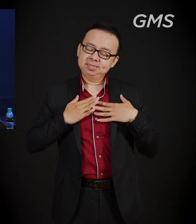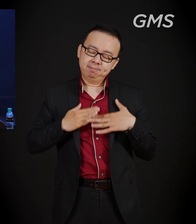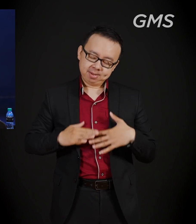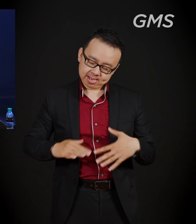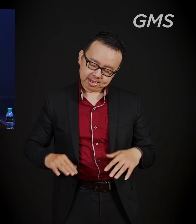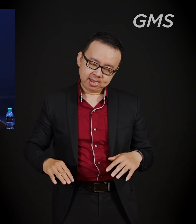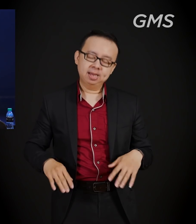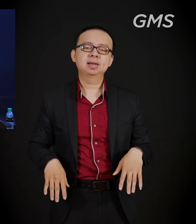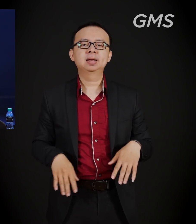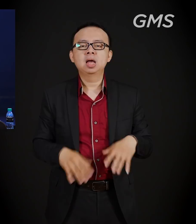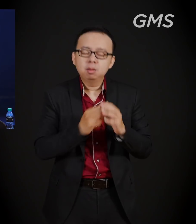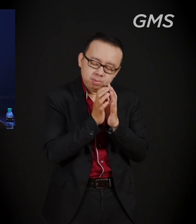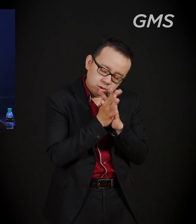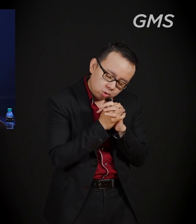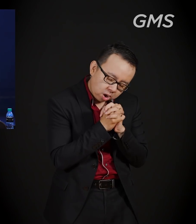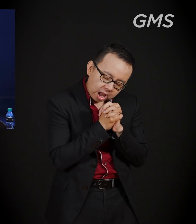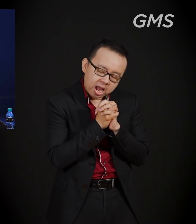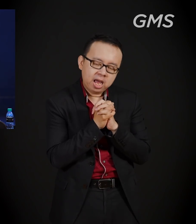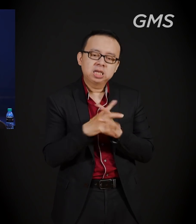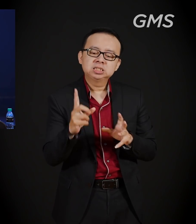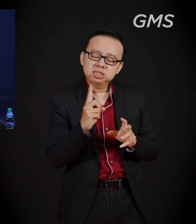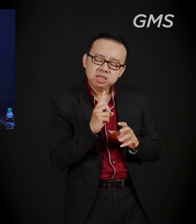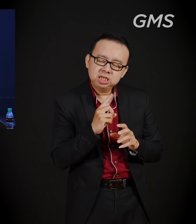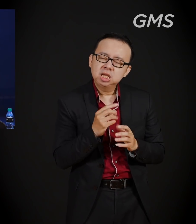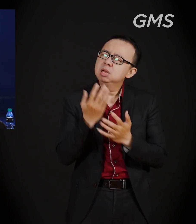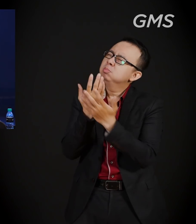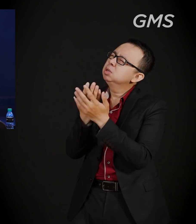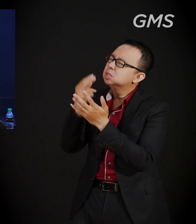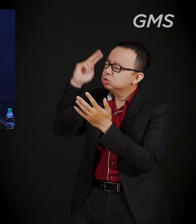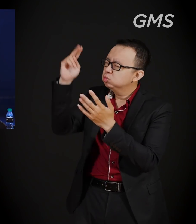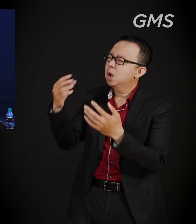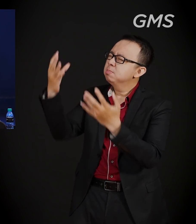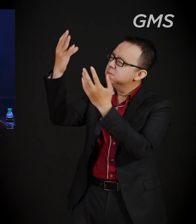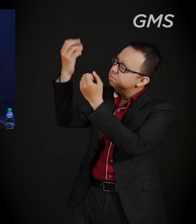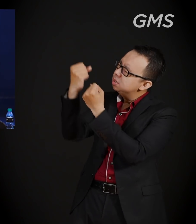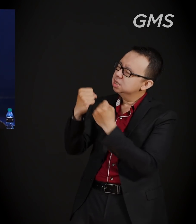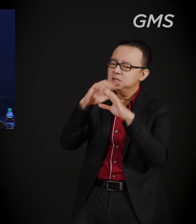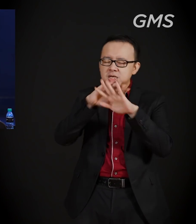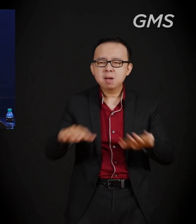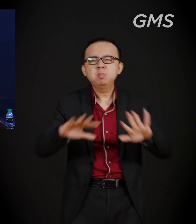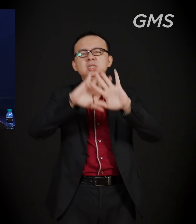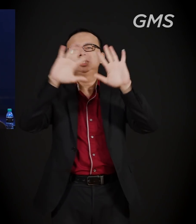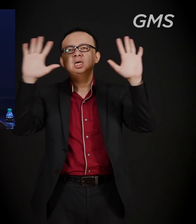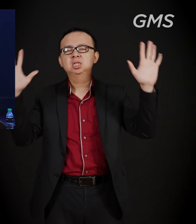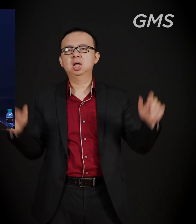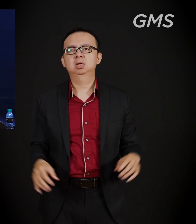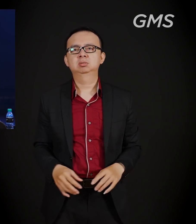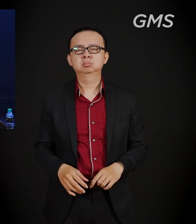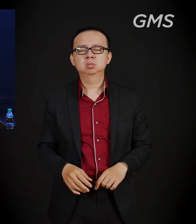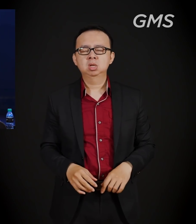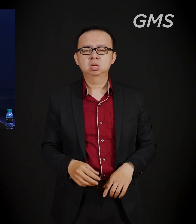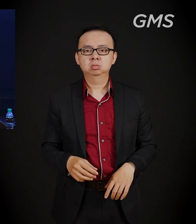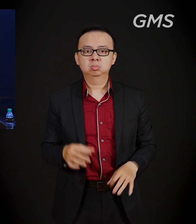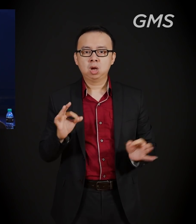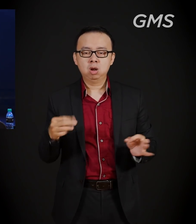kita, sendiri dulu. Minta Tuhan beri damai sejahtera. Jangan kalau kita emosi mengeluarkan perkataan. Jangan